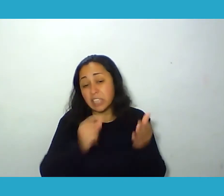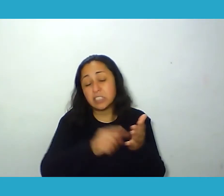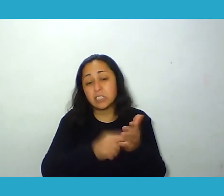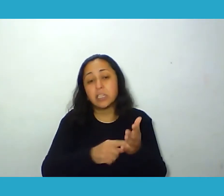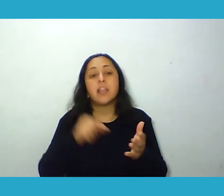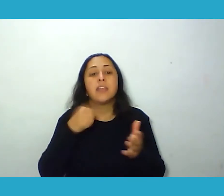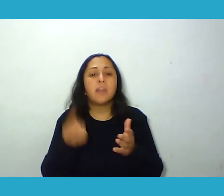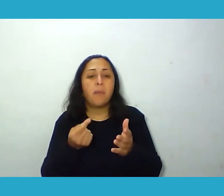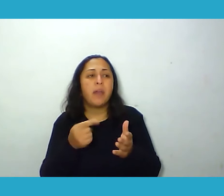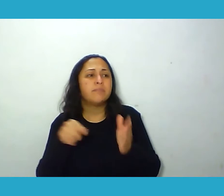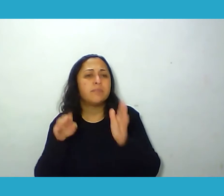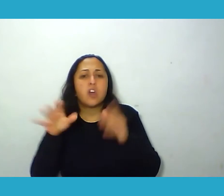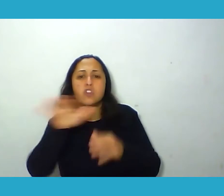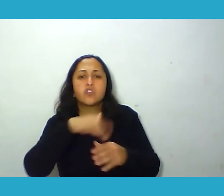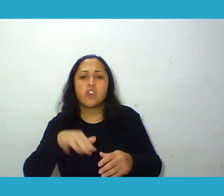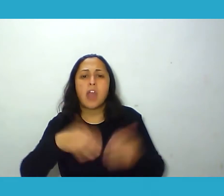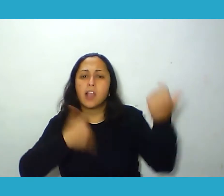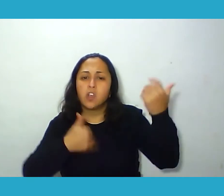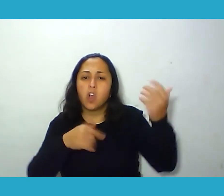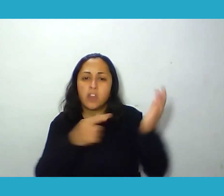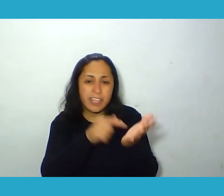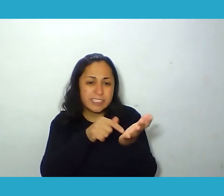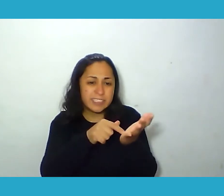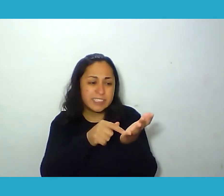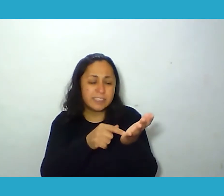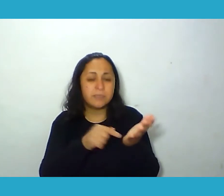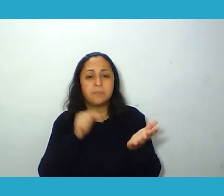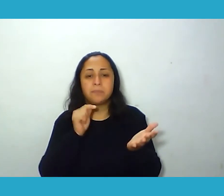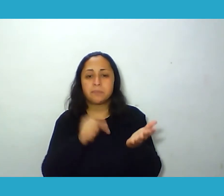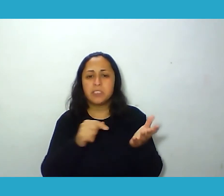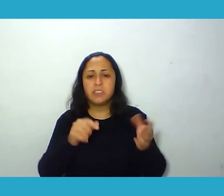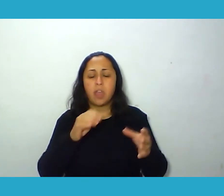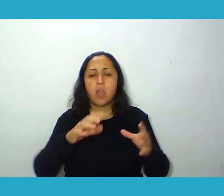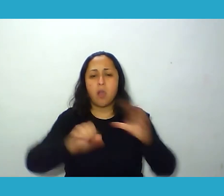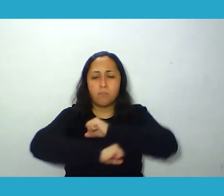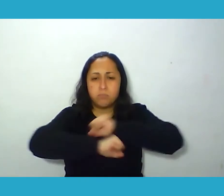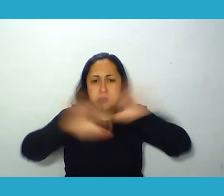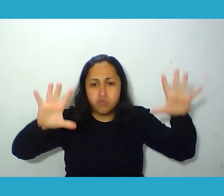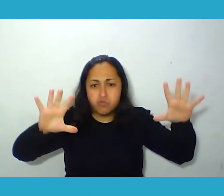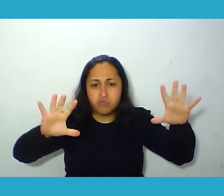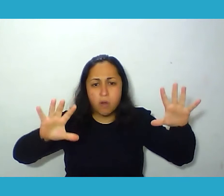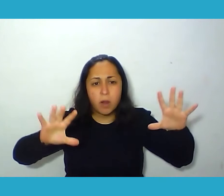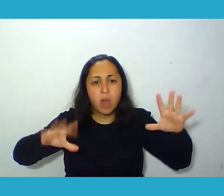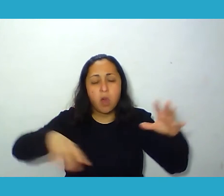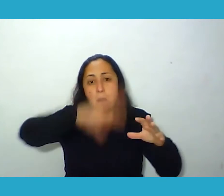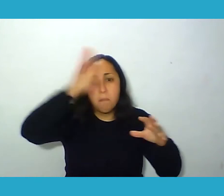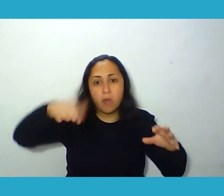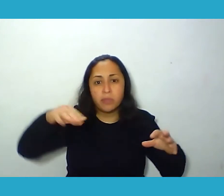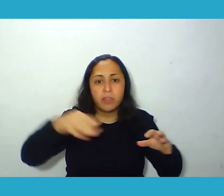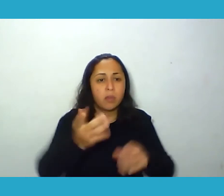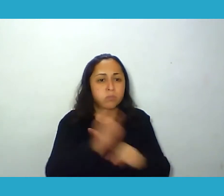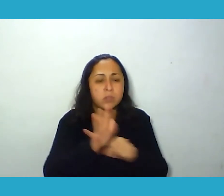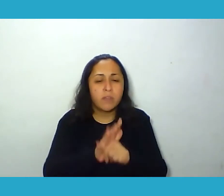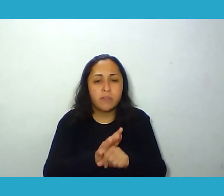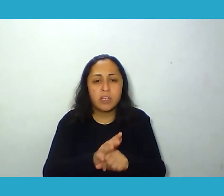ambientales por zona, se refiere a Cosquín, se reconoce que habrá voladuras y que hay monte aislado. Van a